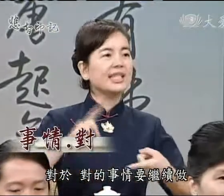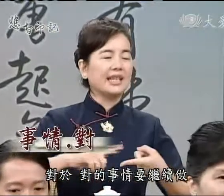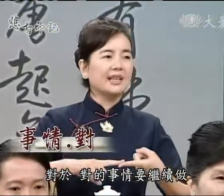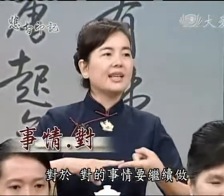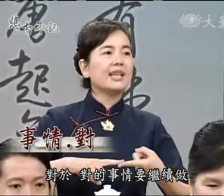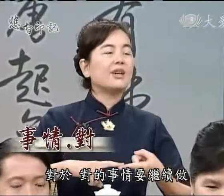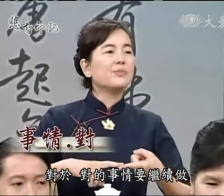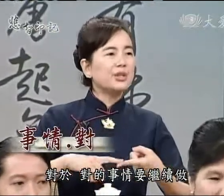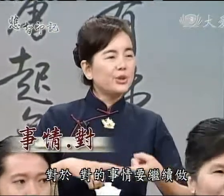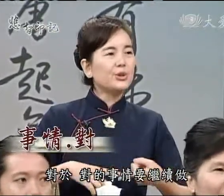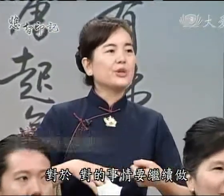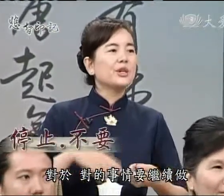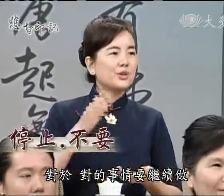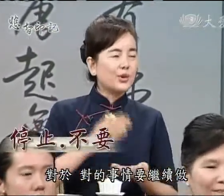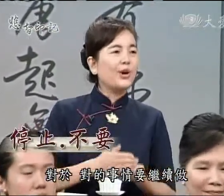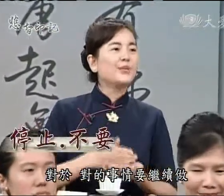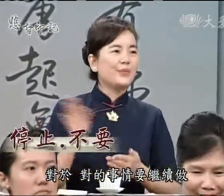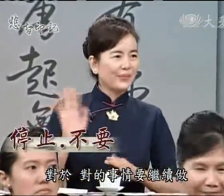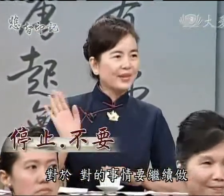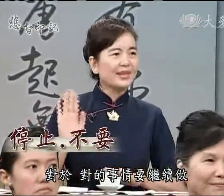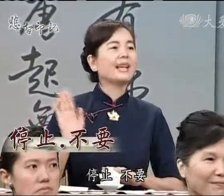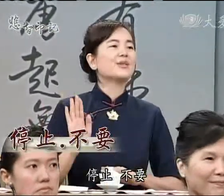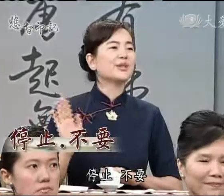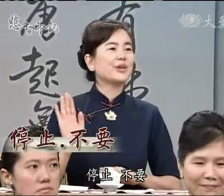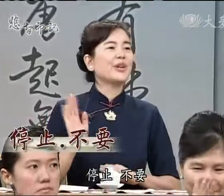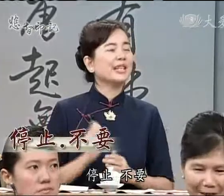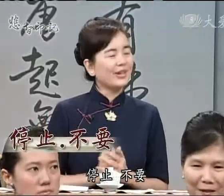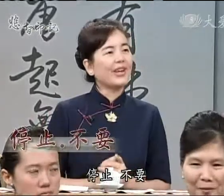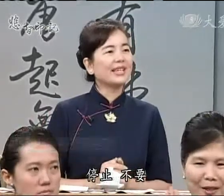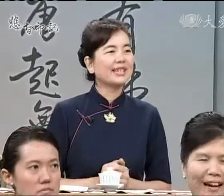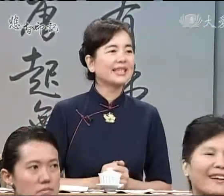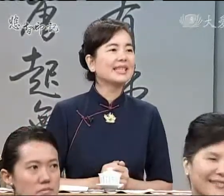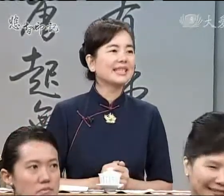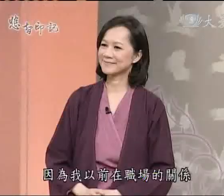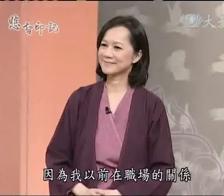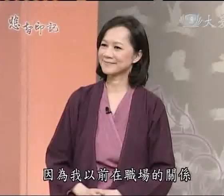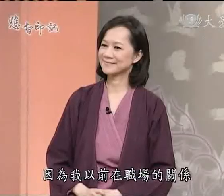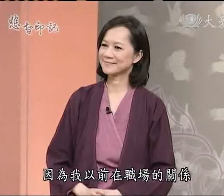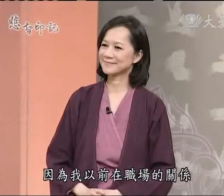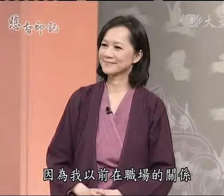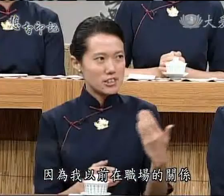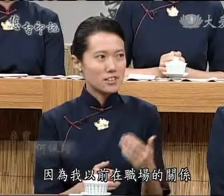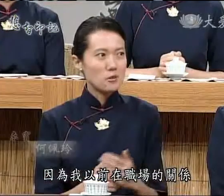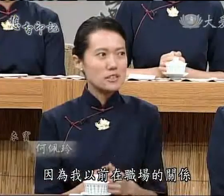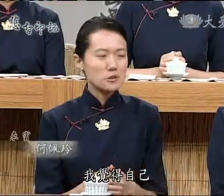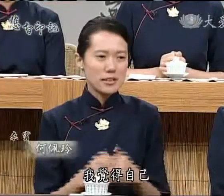情要继续做， 停止就不要 了。对， 因为我以前在职场的关系，我觉得自